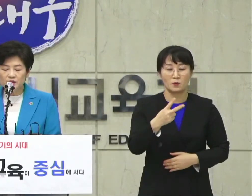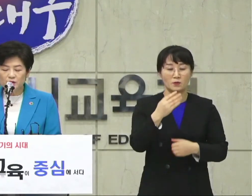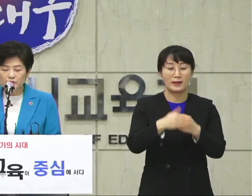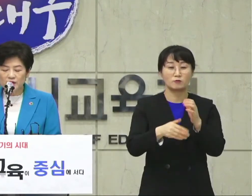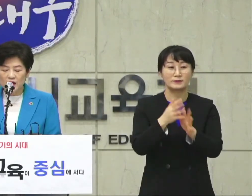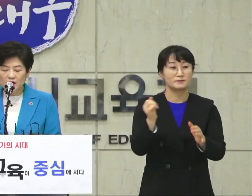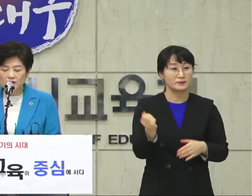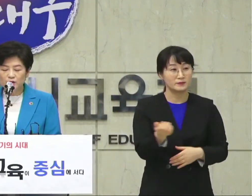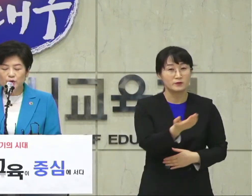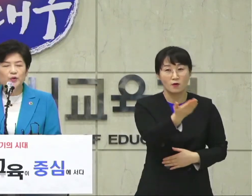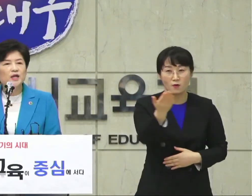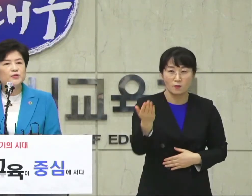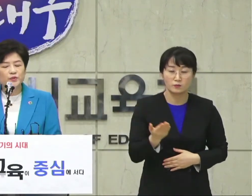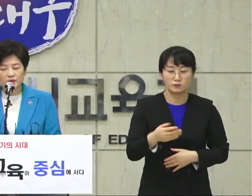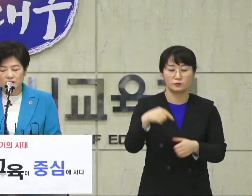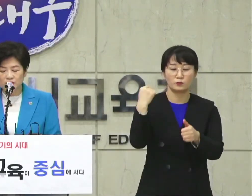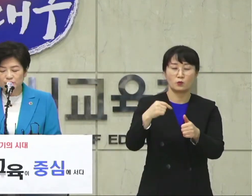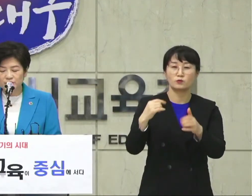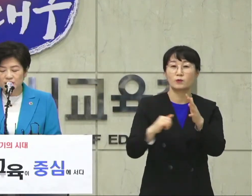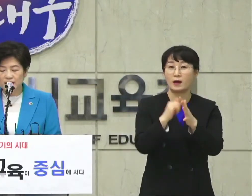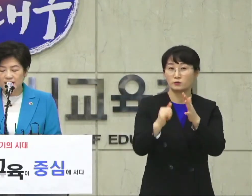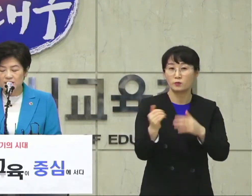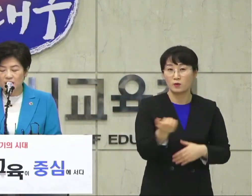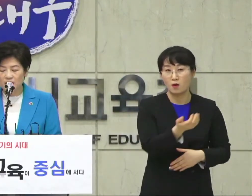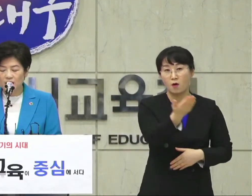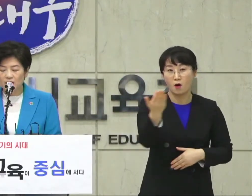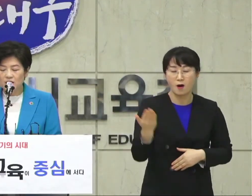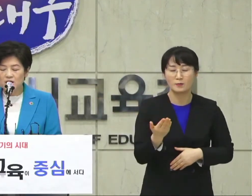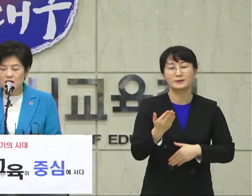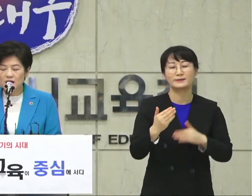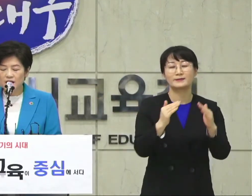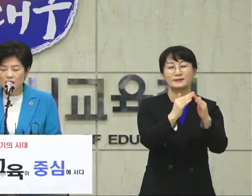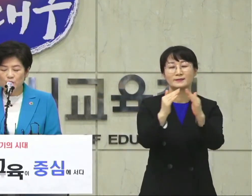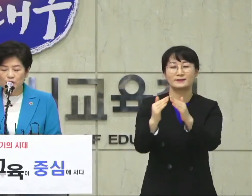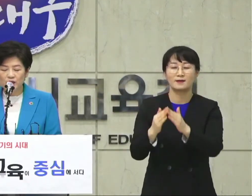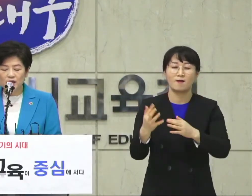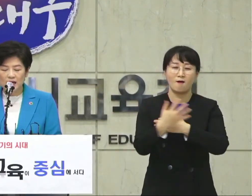대구 시민 여러분과 교육가족 여러분들의 가정에